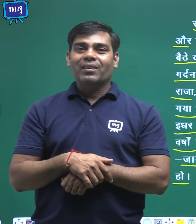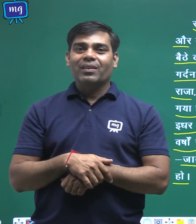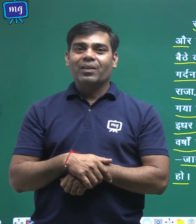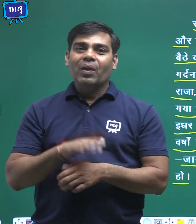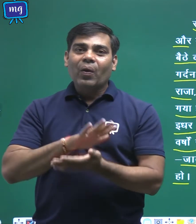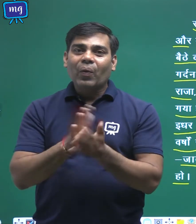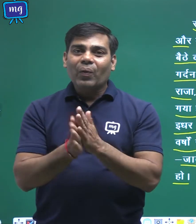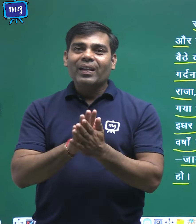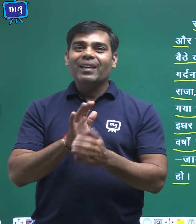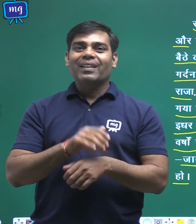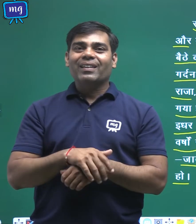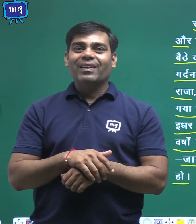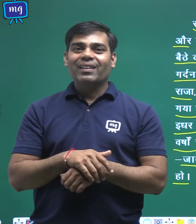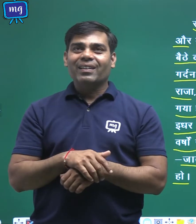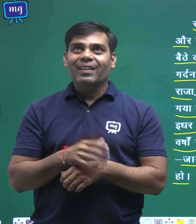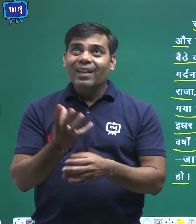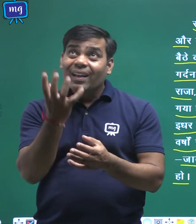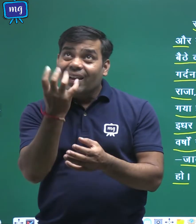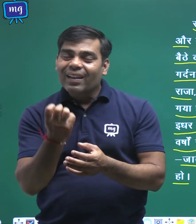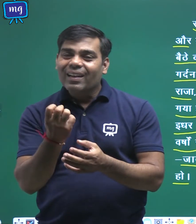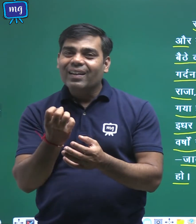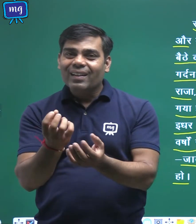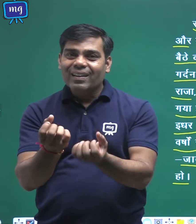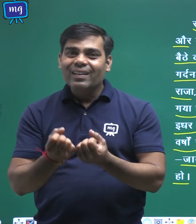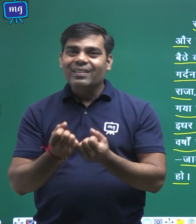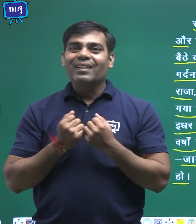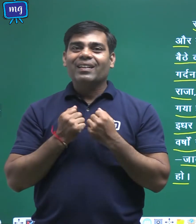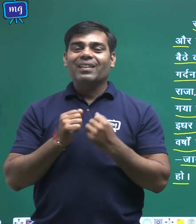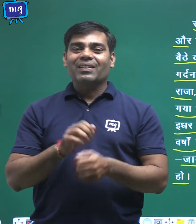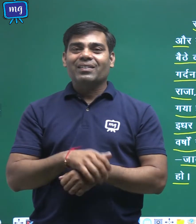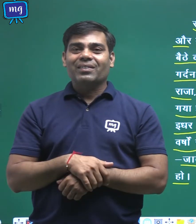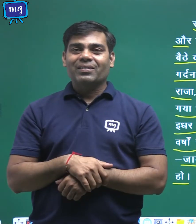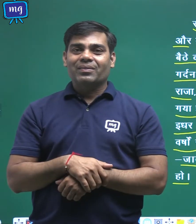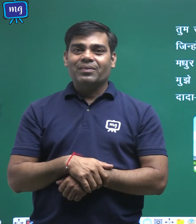रोटी लेना चाह रहा है।